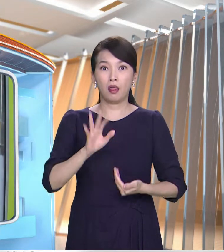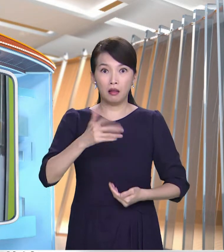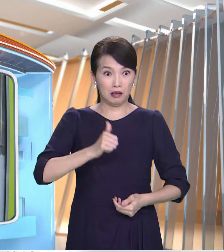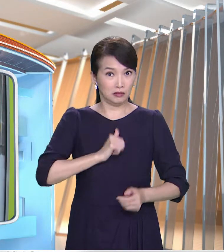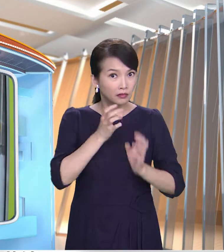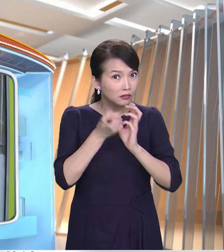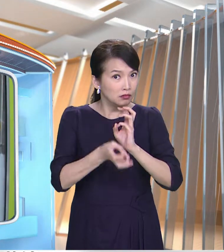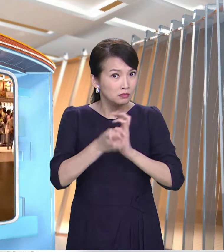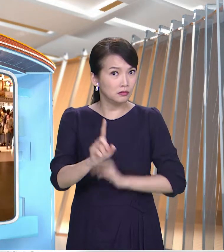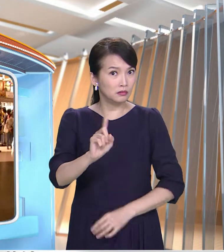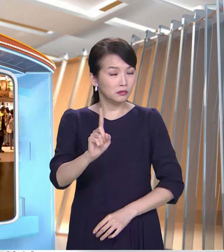清。